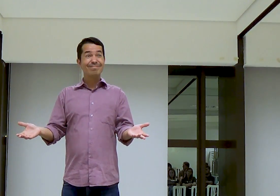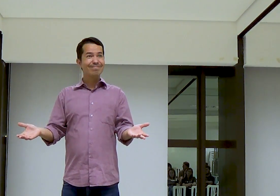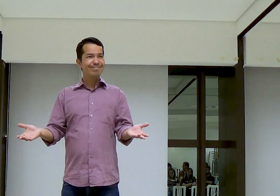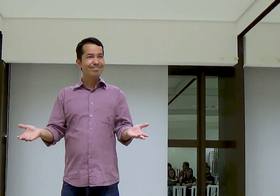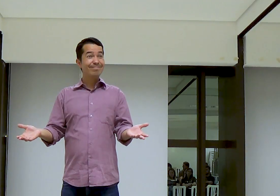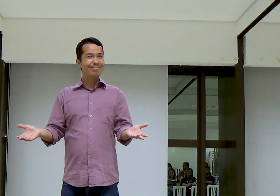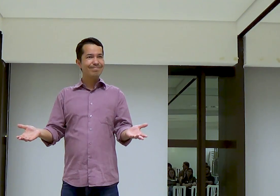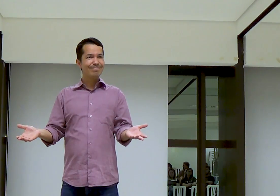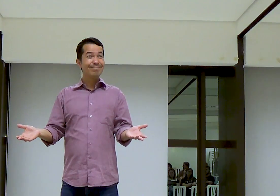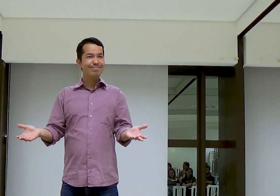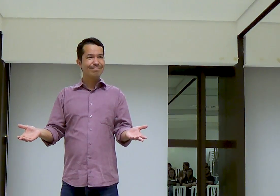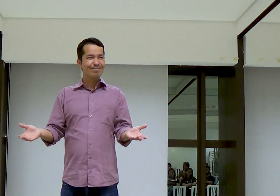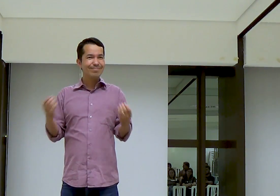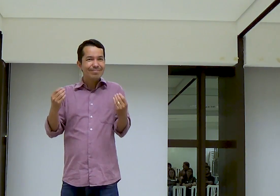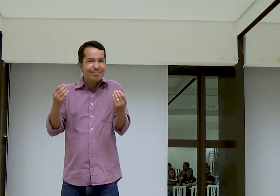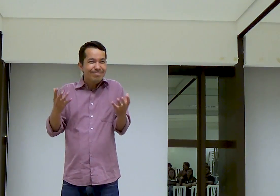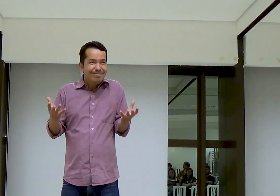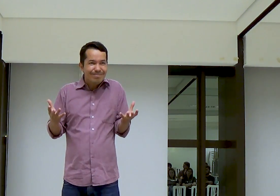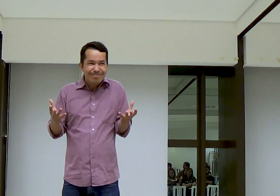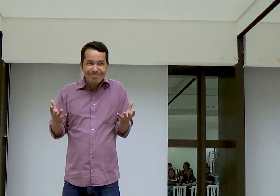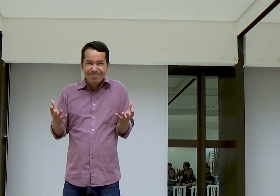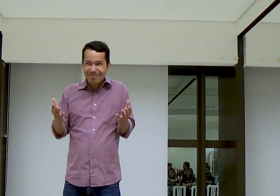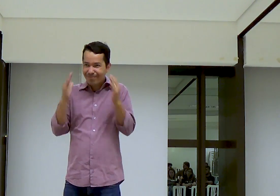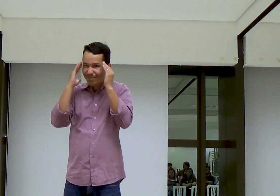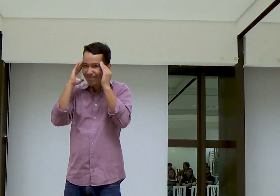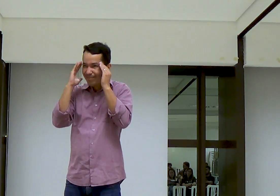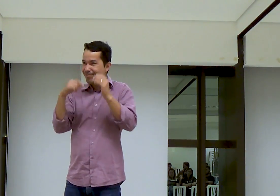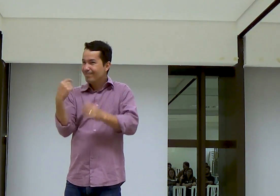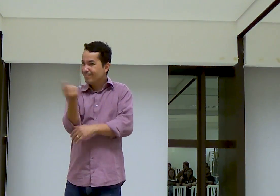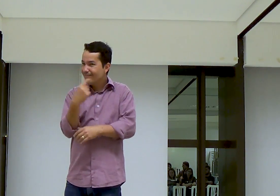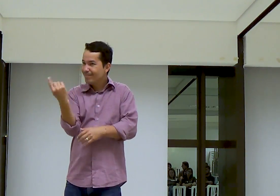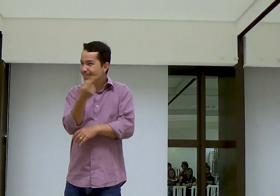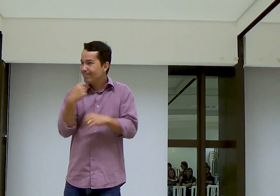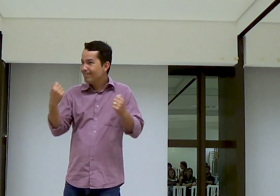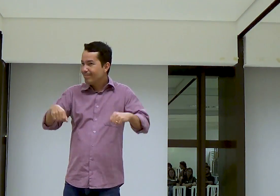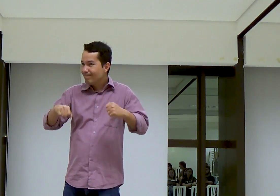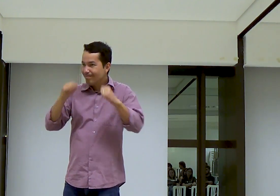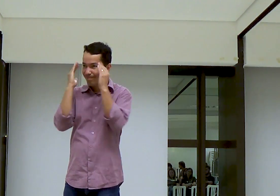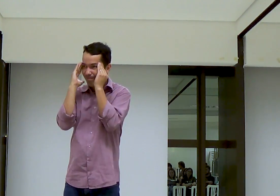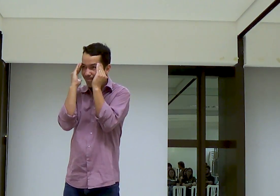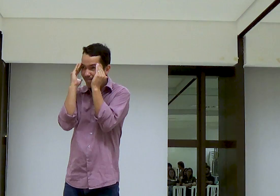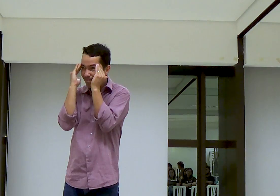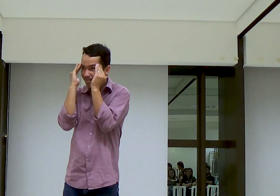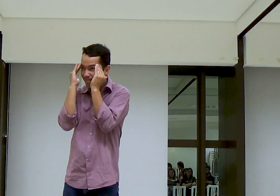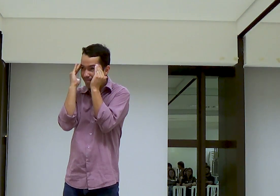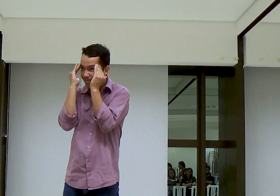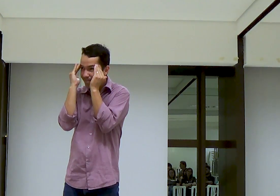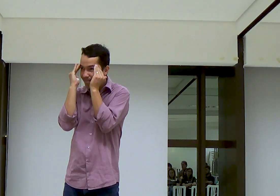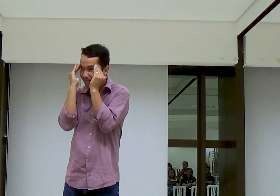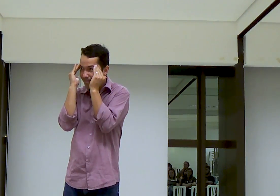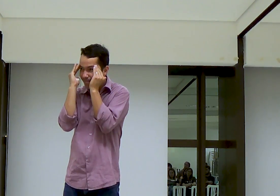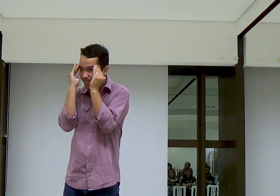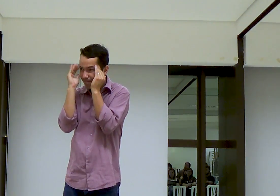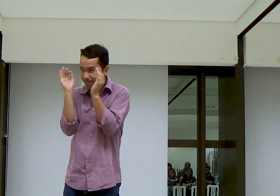fulano. Sabe, desculpa, mas como assim? Entende? Nós precisamos